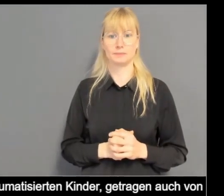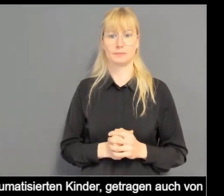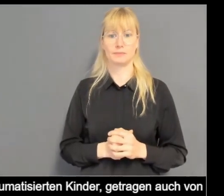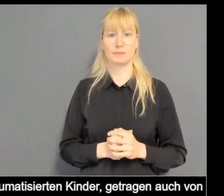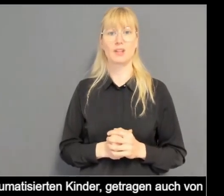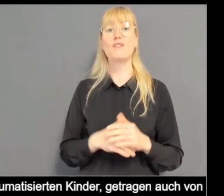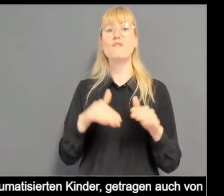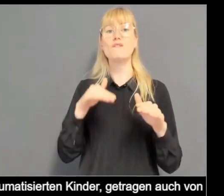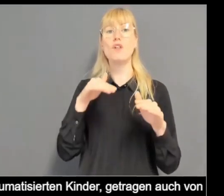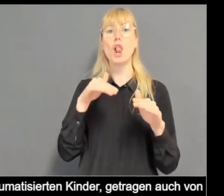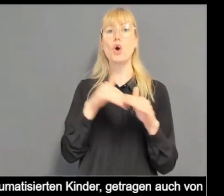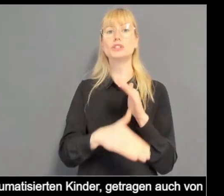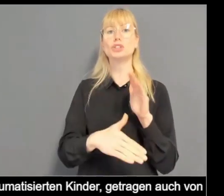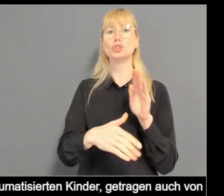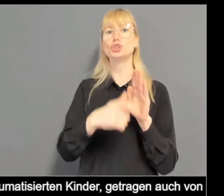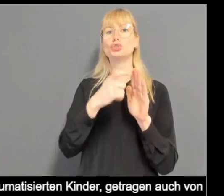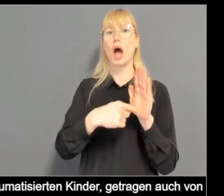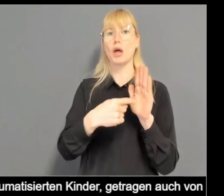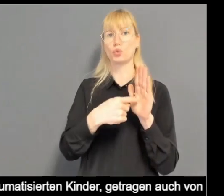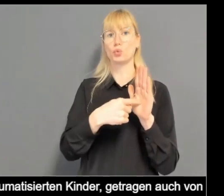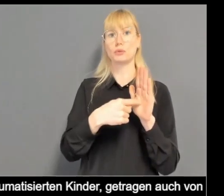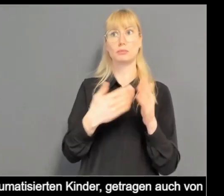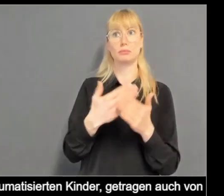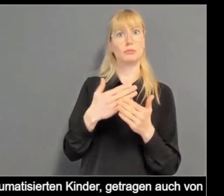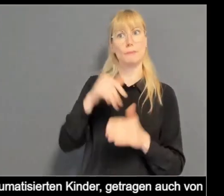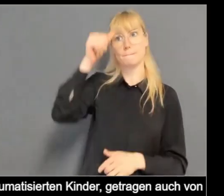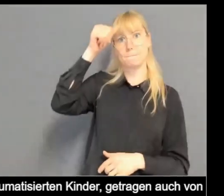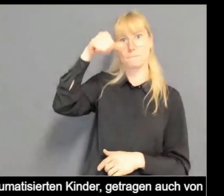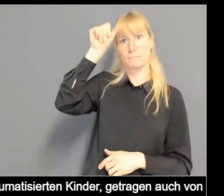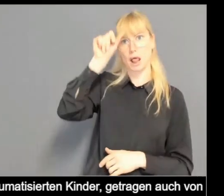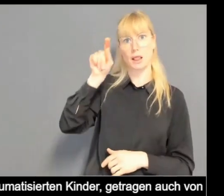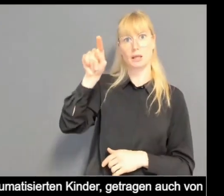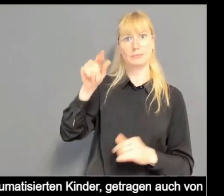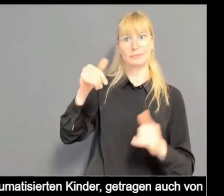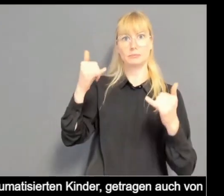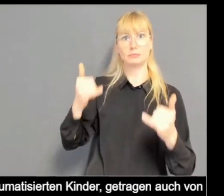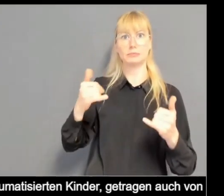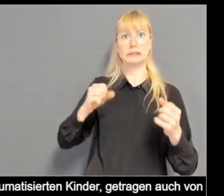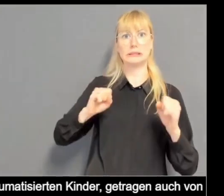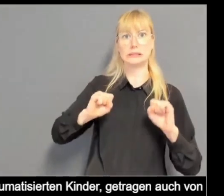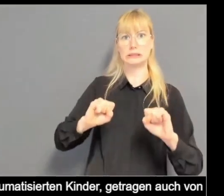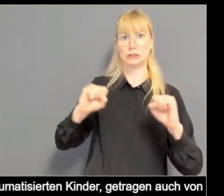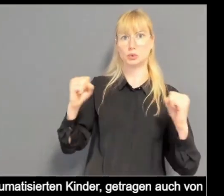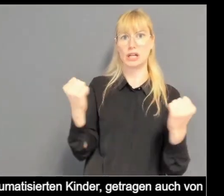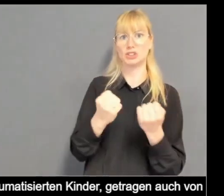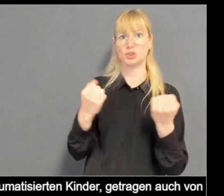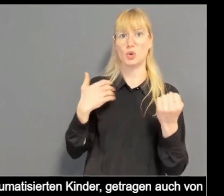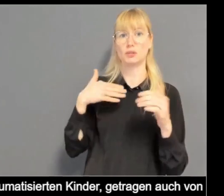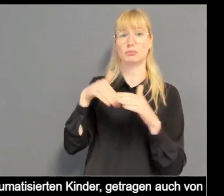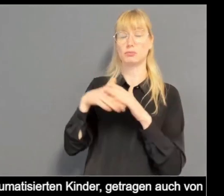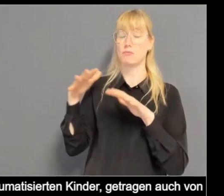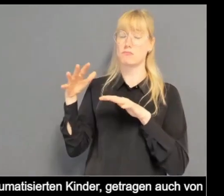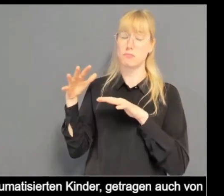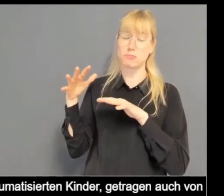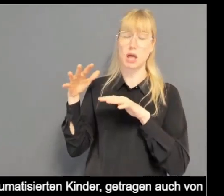dem jetzigen Schutzstatus Freizügigkeit herrscht. Ich habe Beispiele, Berlin, die völlig überfordert sind oder